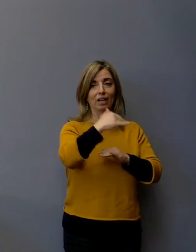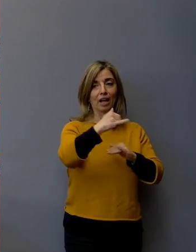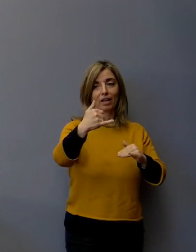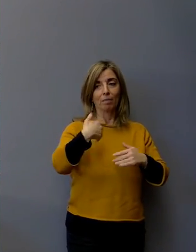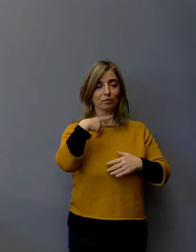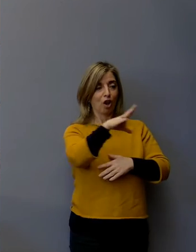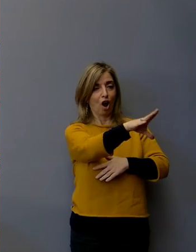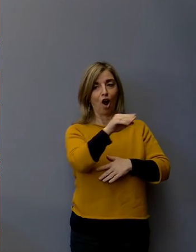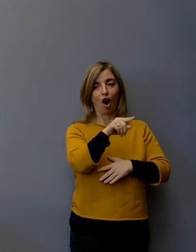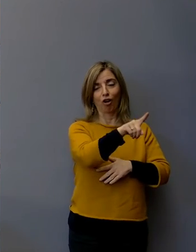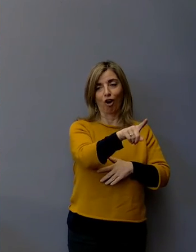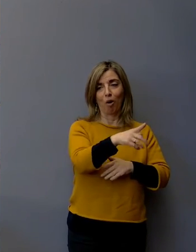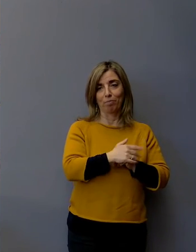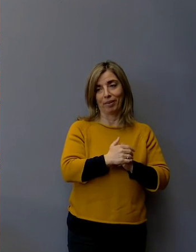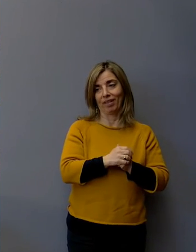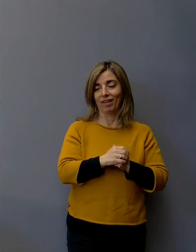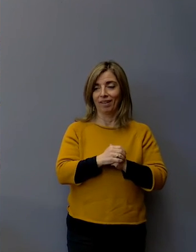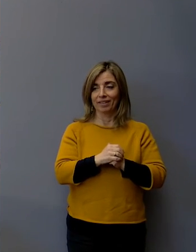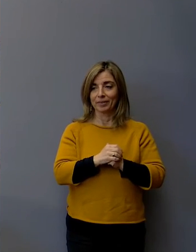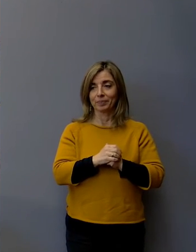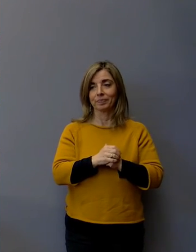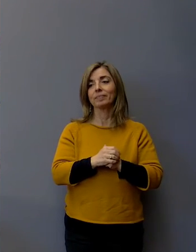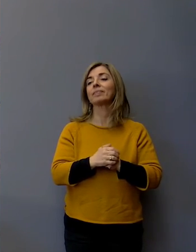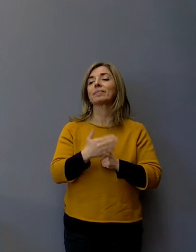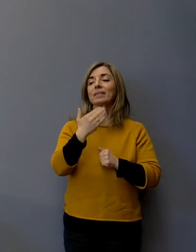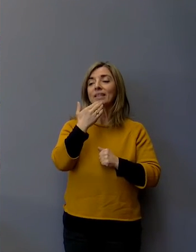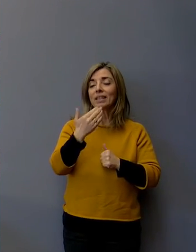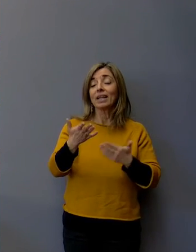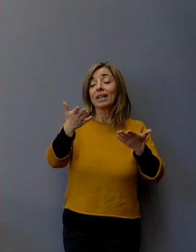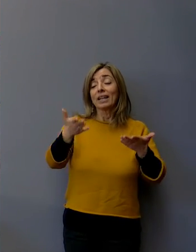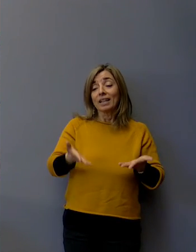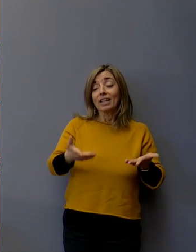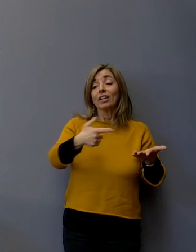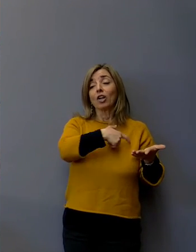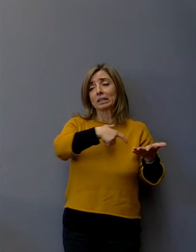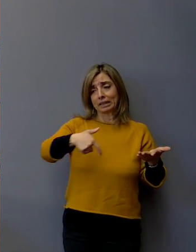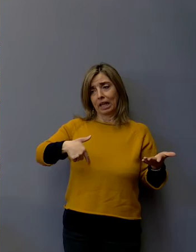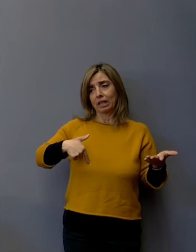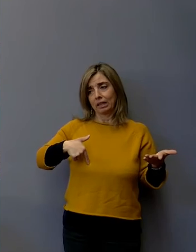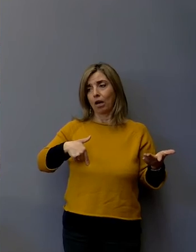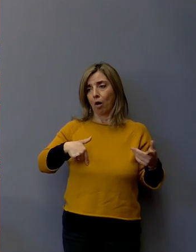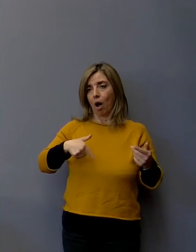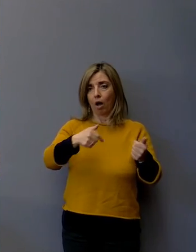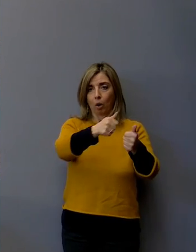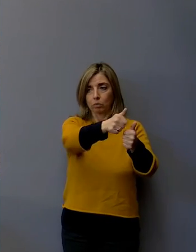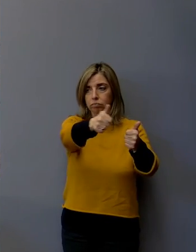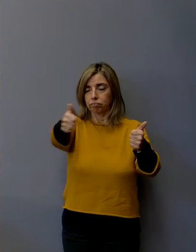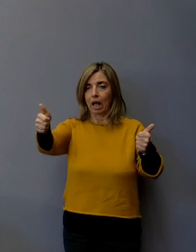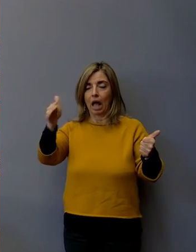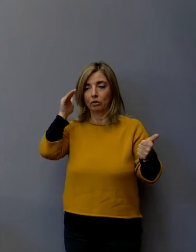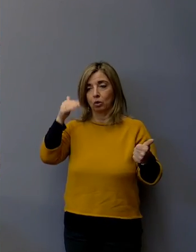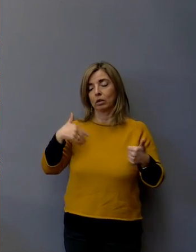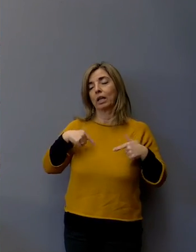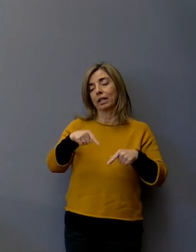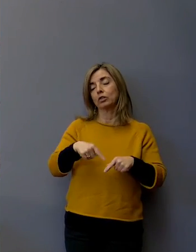ringrazio il sindaco ascoltato tutti ora ha espresso il desiderio di intervenire ne ha facoltà vi prego di ascoltarlo in silenzio anche se non si terrà